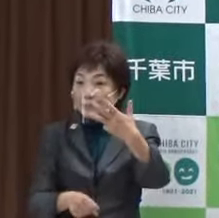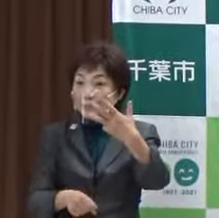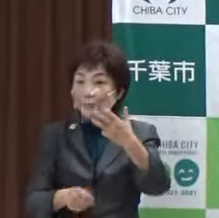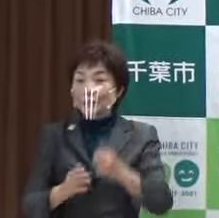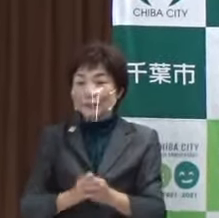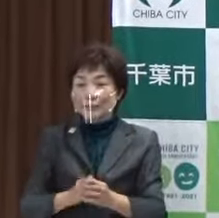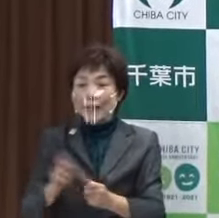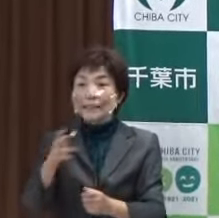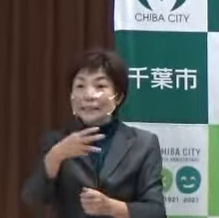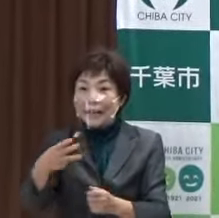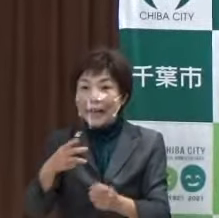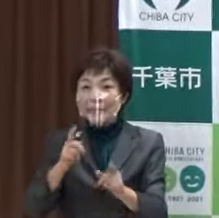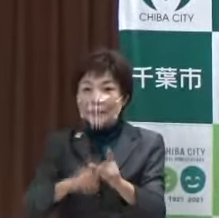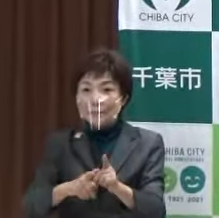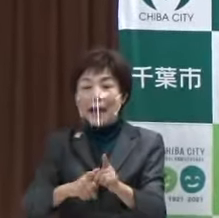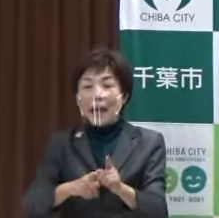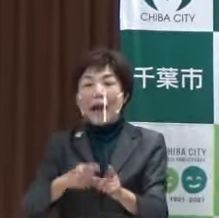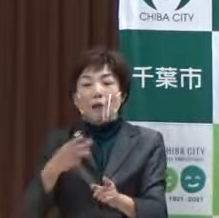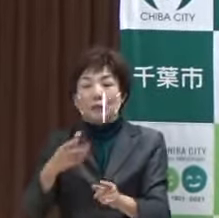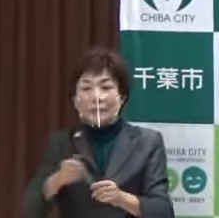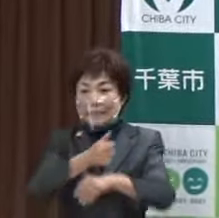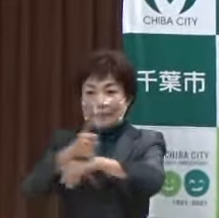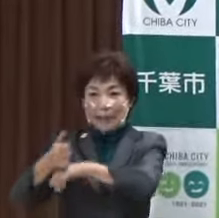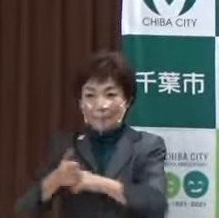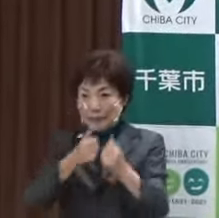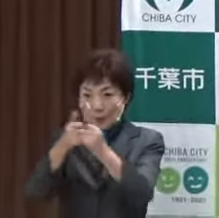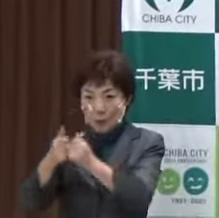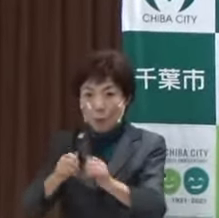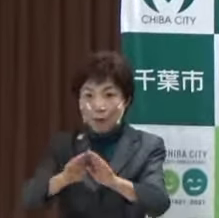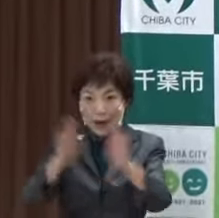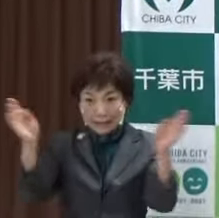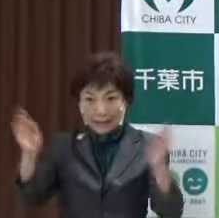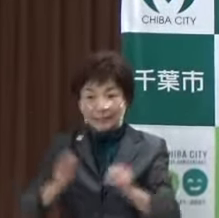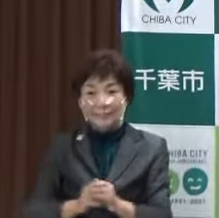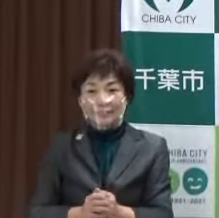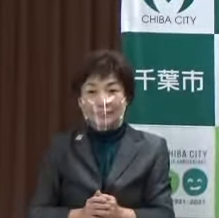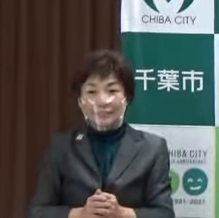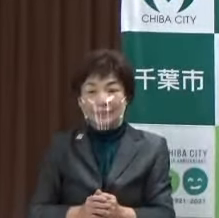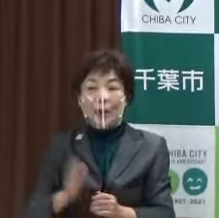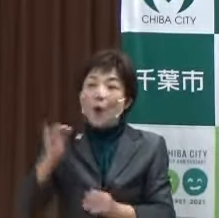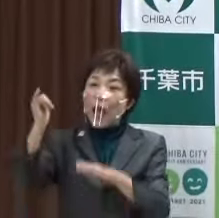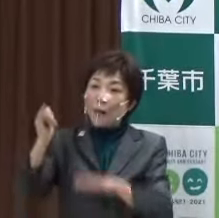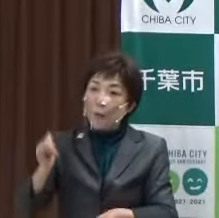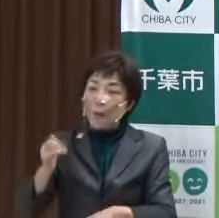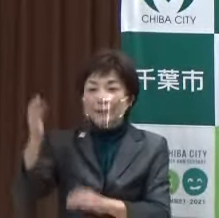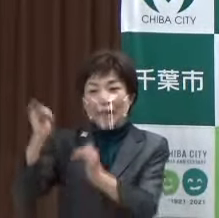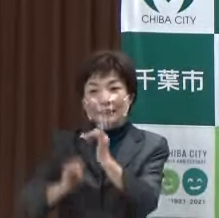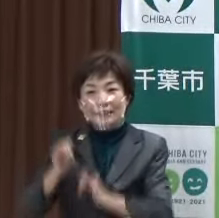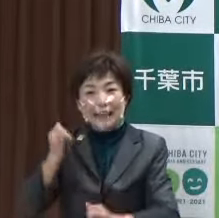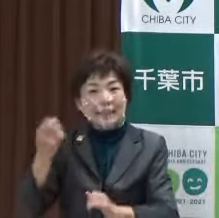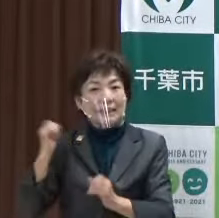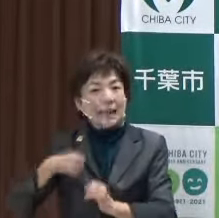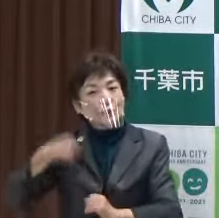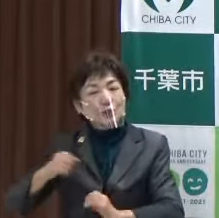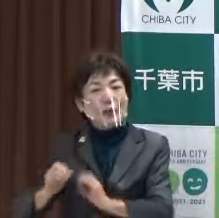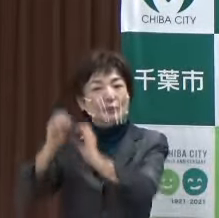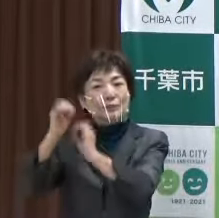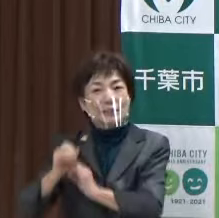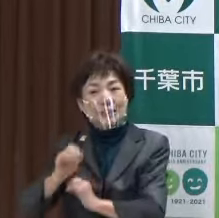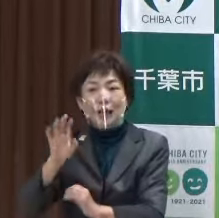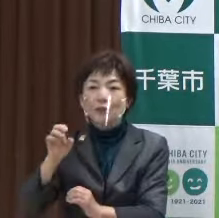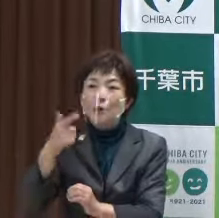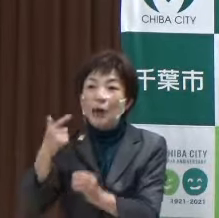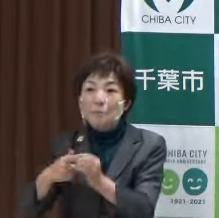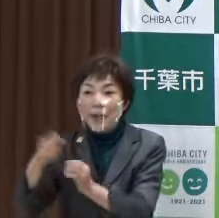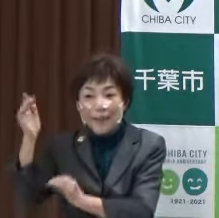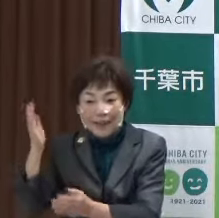りますと第3回千葉ロジサミットが開催され、また親子さんに集まって第46回目が開催をされ